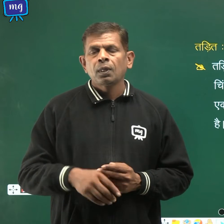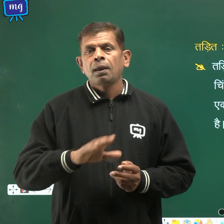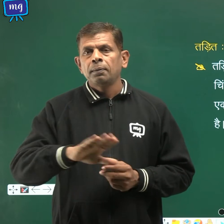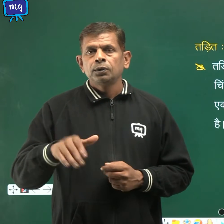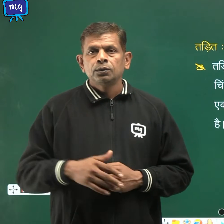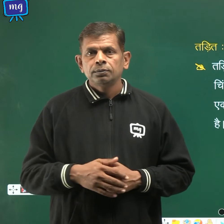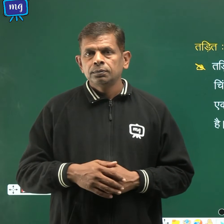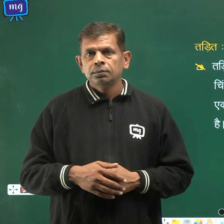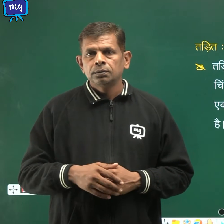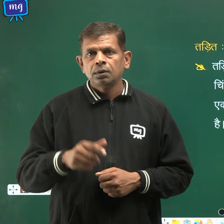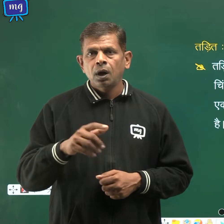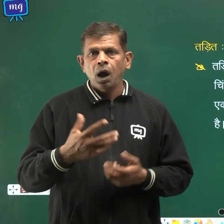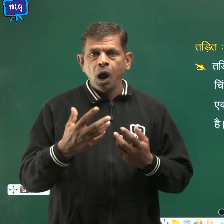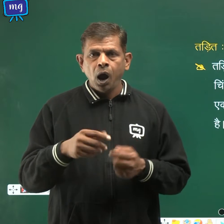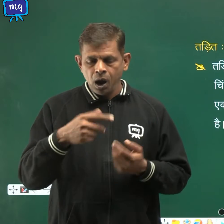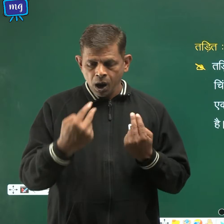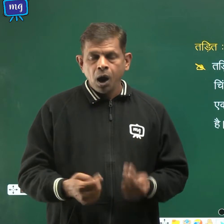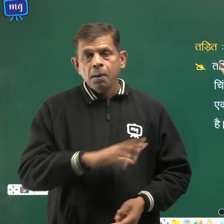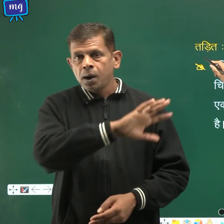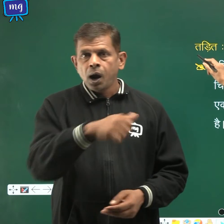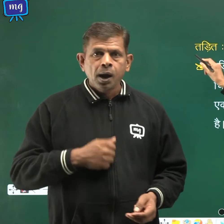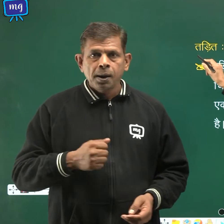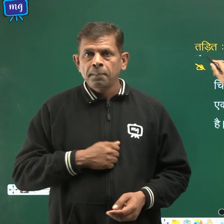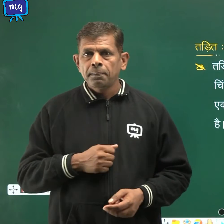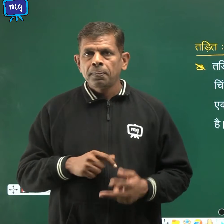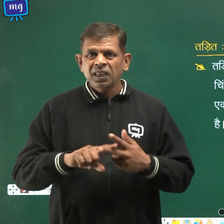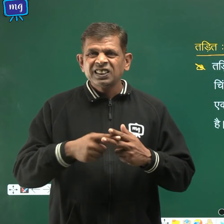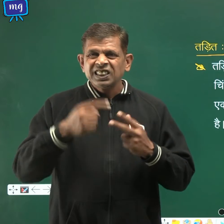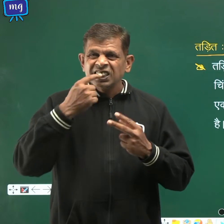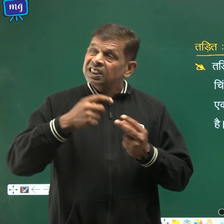बच्चों, अब हम तड़ित के बारे में पढ़ेंगे।